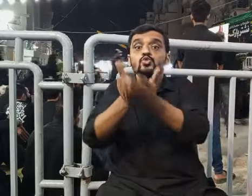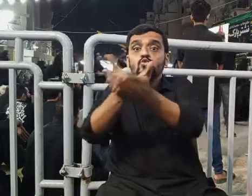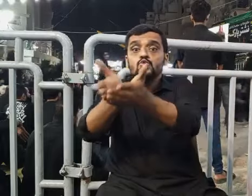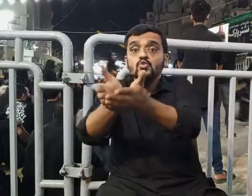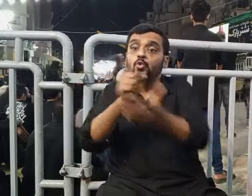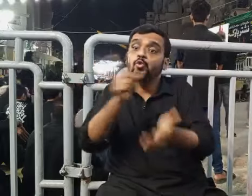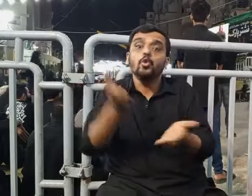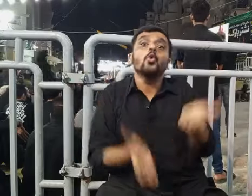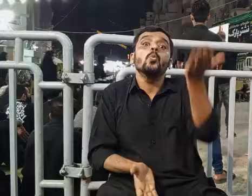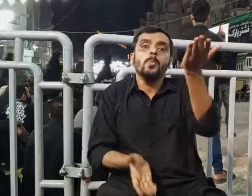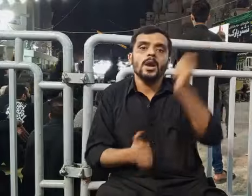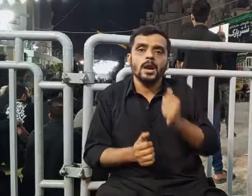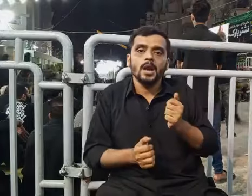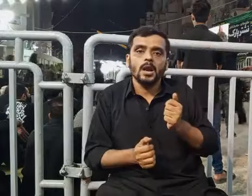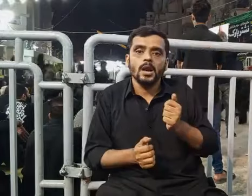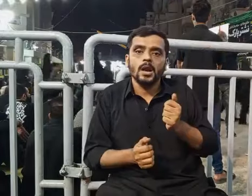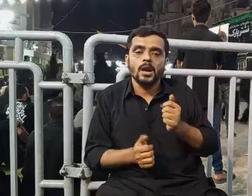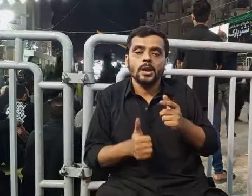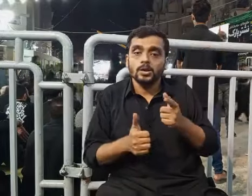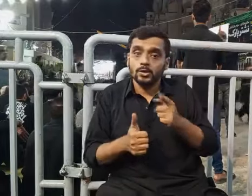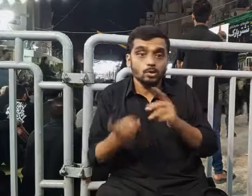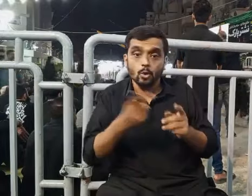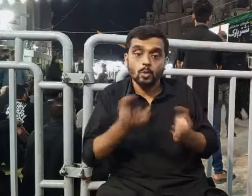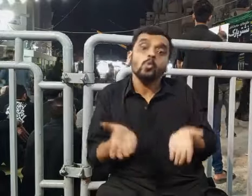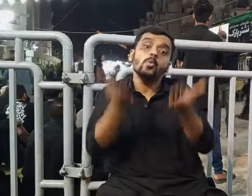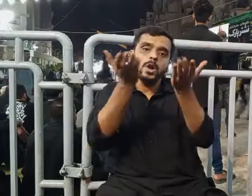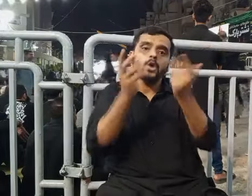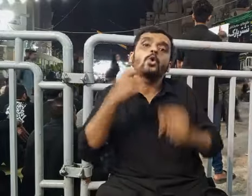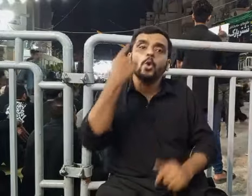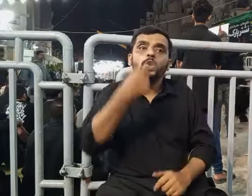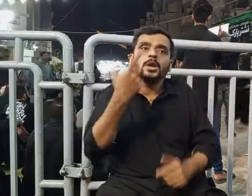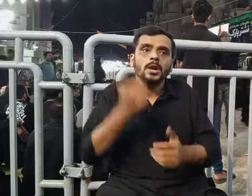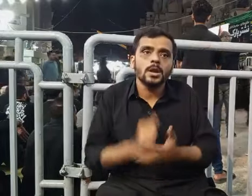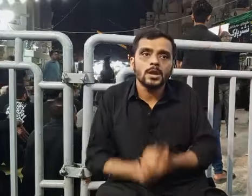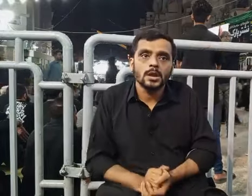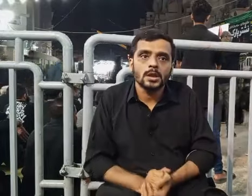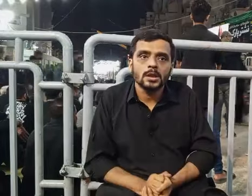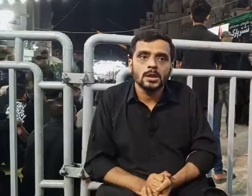کرنے کے بعد اگر خالی 70 لوگ مسلمان ہوئے تو پھر تو حق بنتا ہے